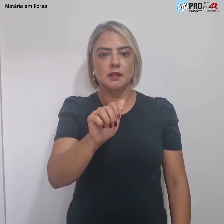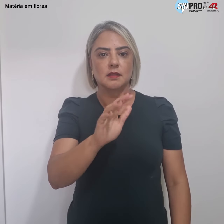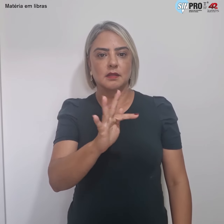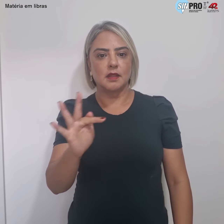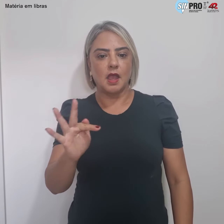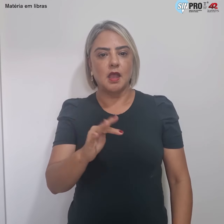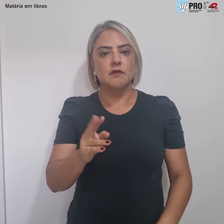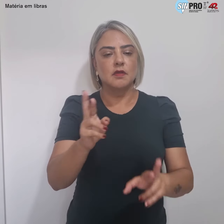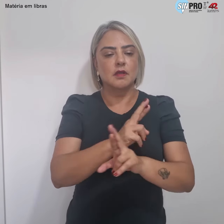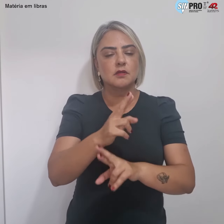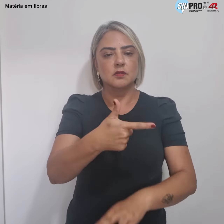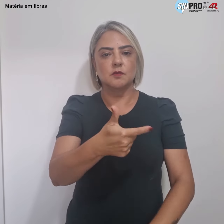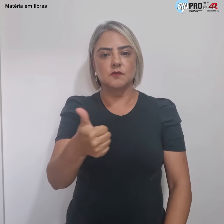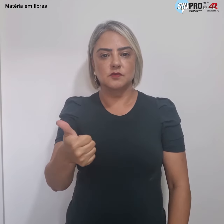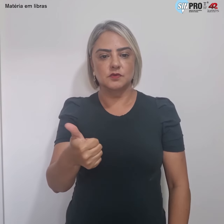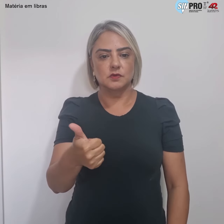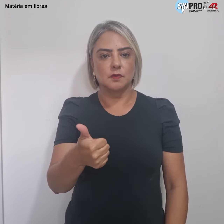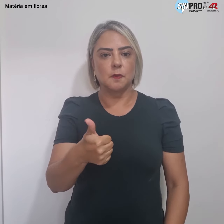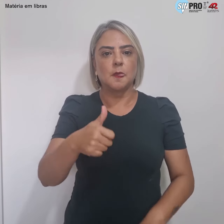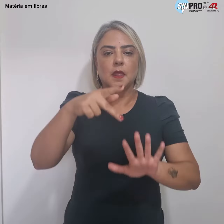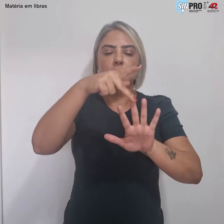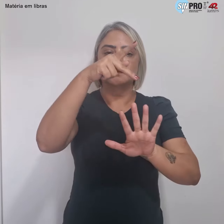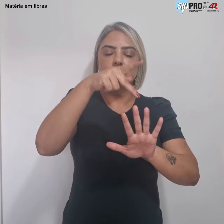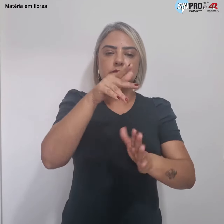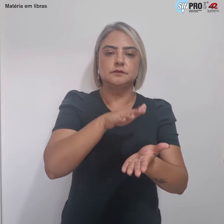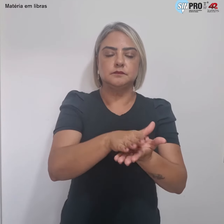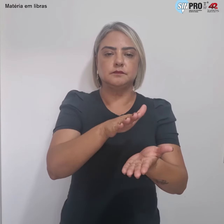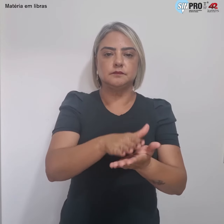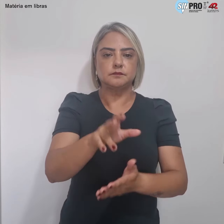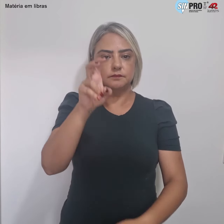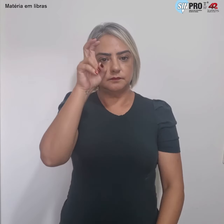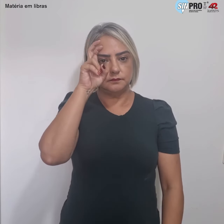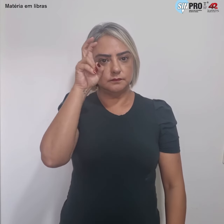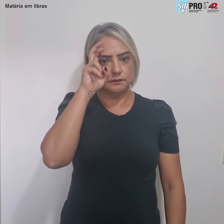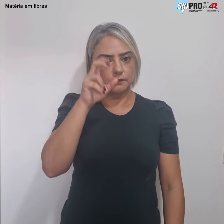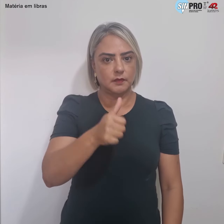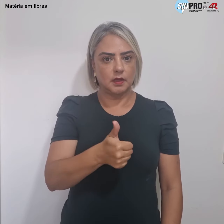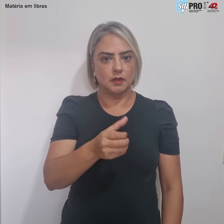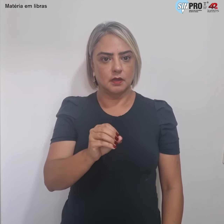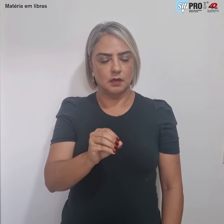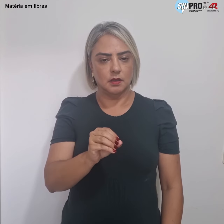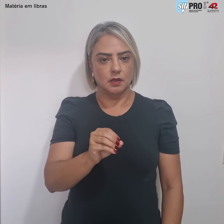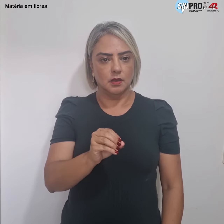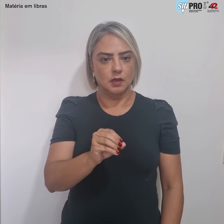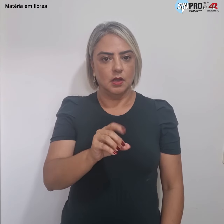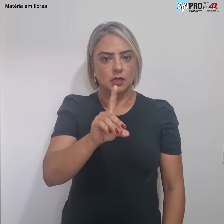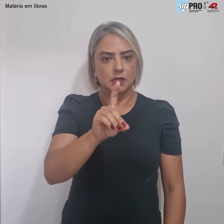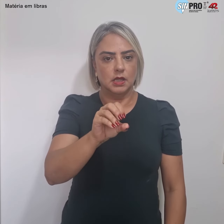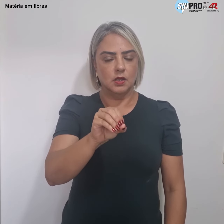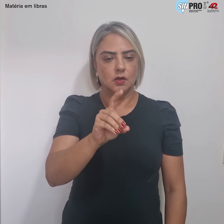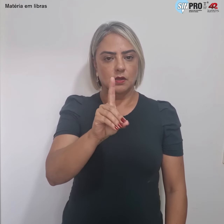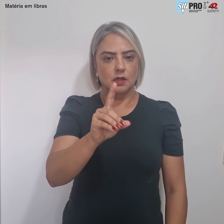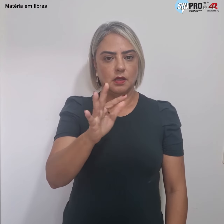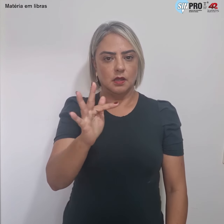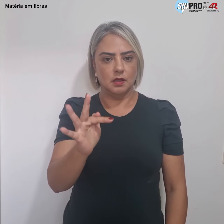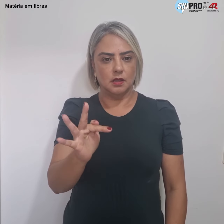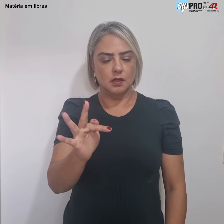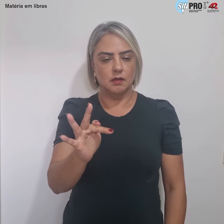2021. Em portaria publicada nesta quinta-feira 10, no Diário Oficial do DF, a